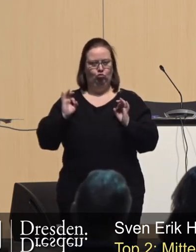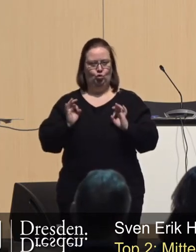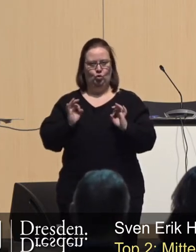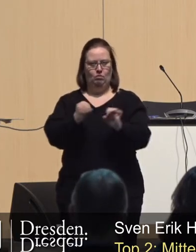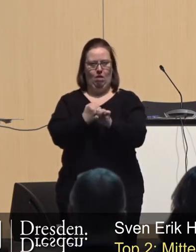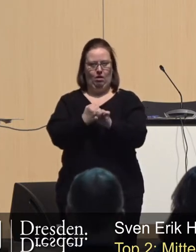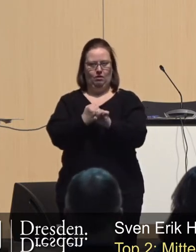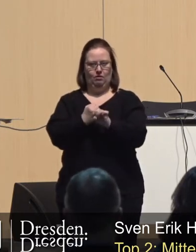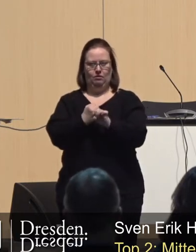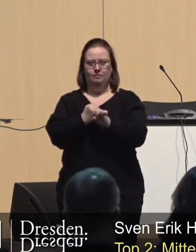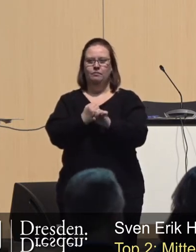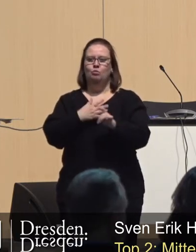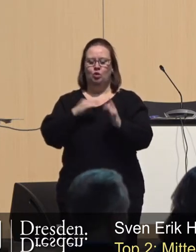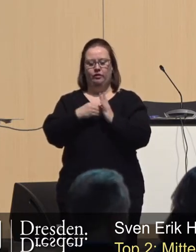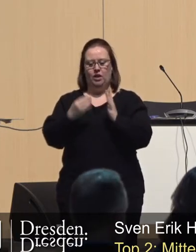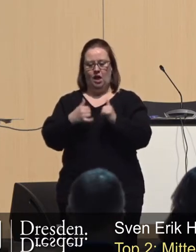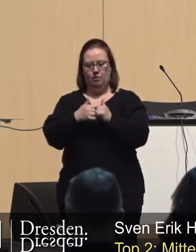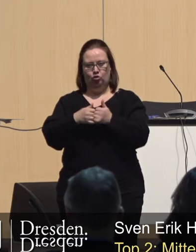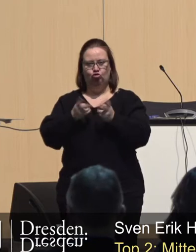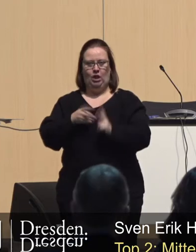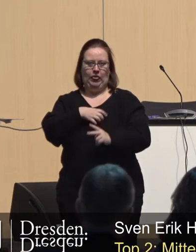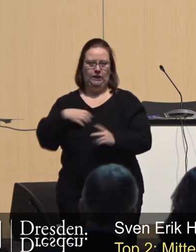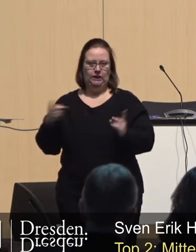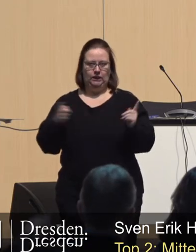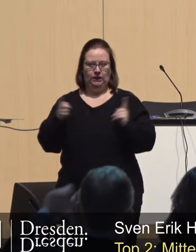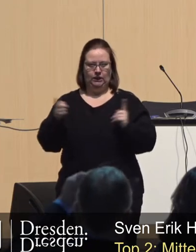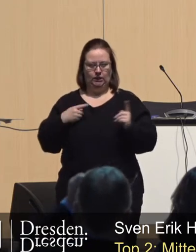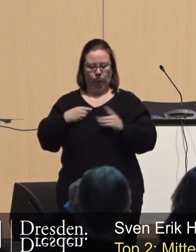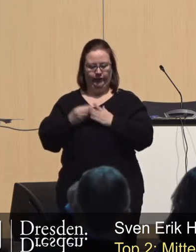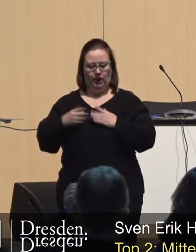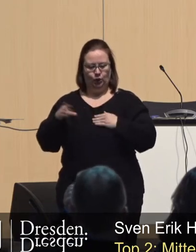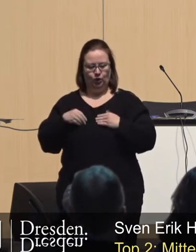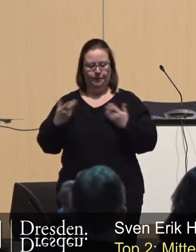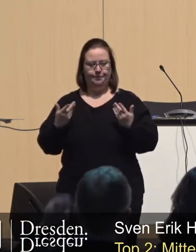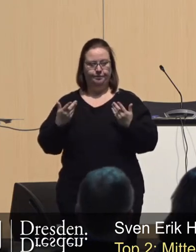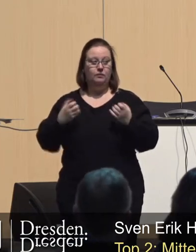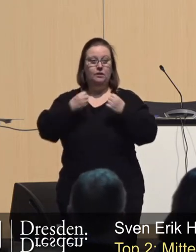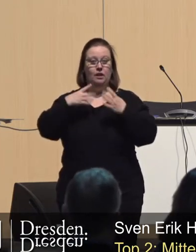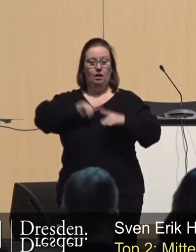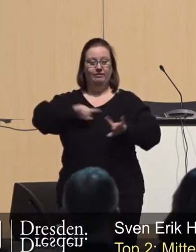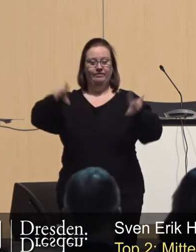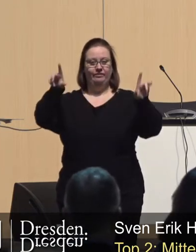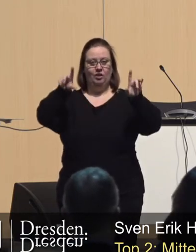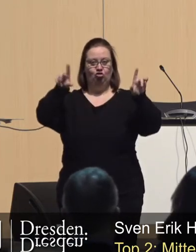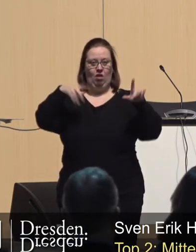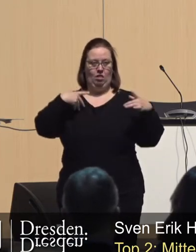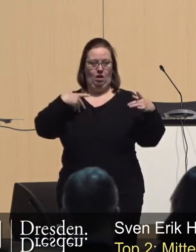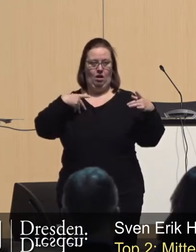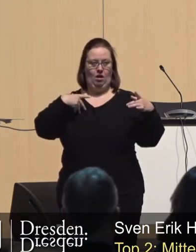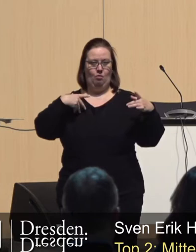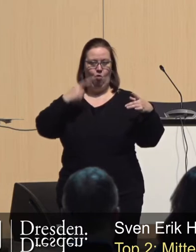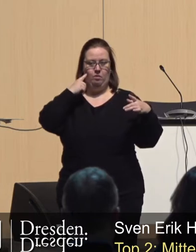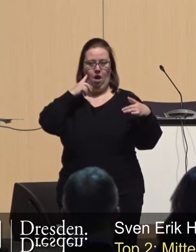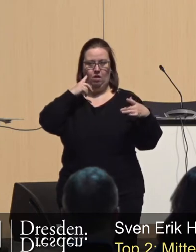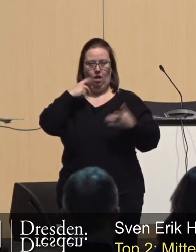Wie gesagt, ja, unser Vertragspartner ist die Stadt Dresden. Wir sind natürlich als Veranstalter mit dem Rücken an die